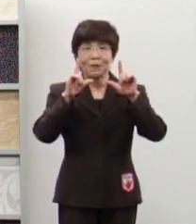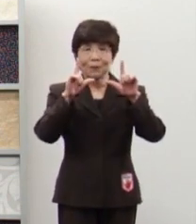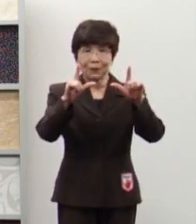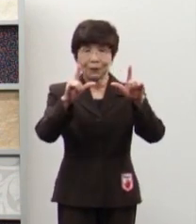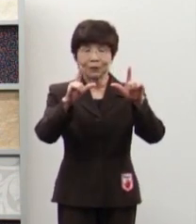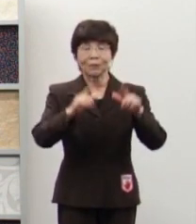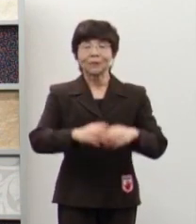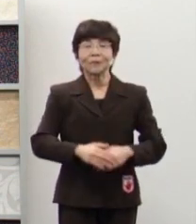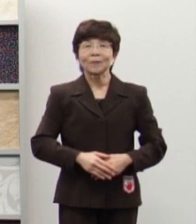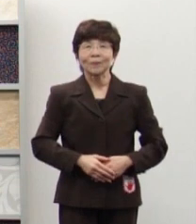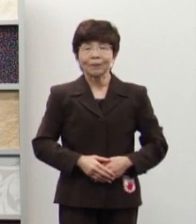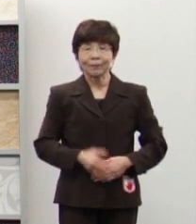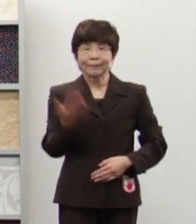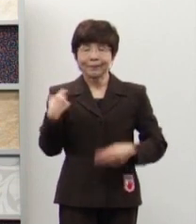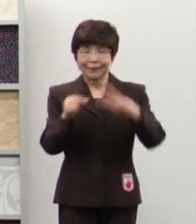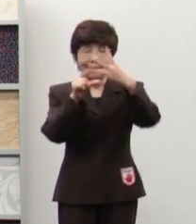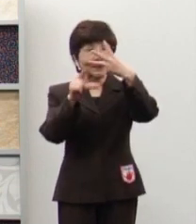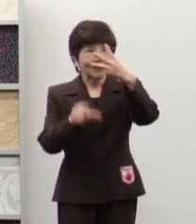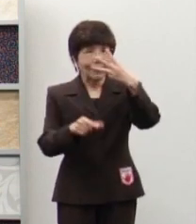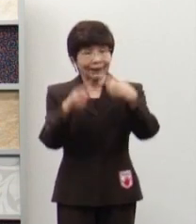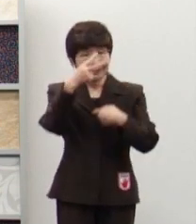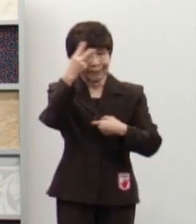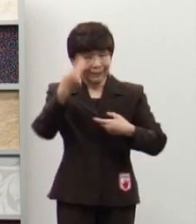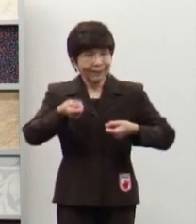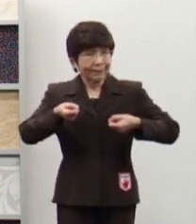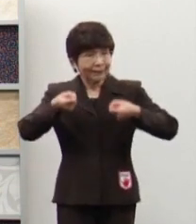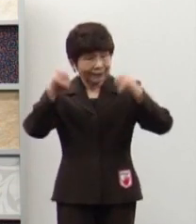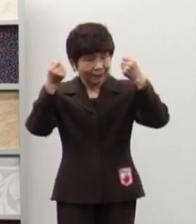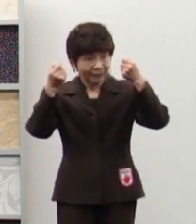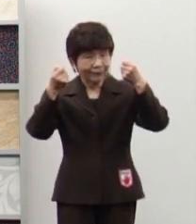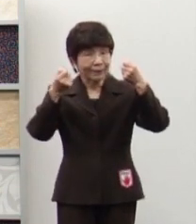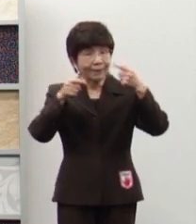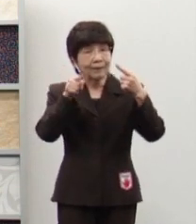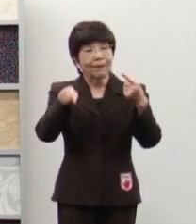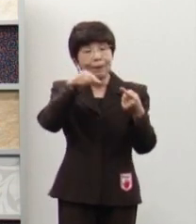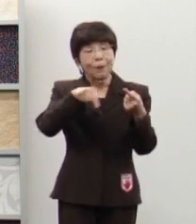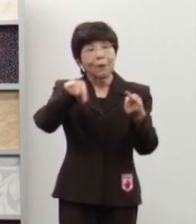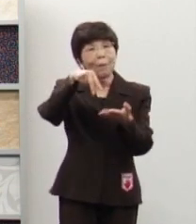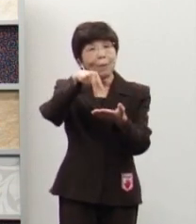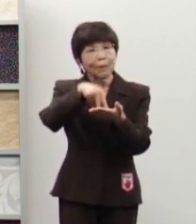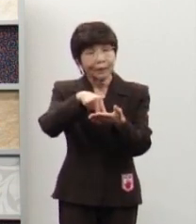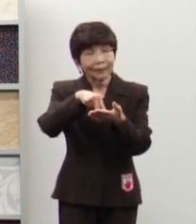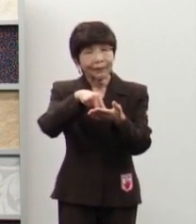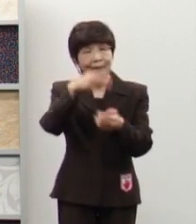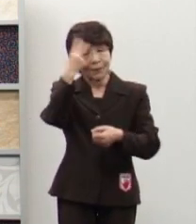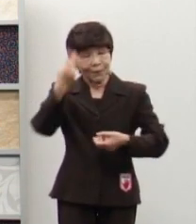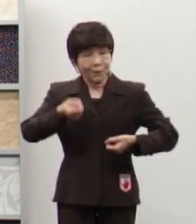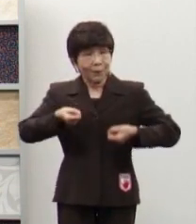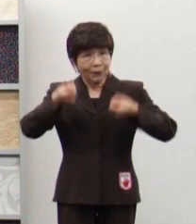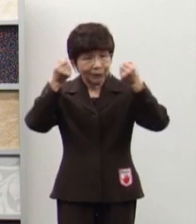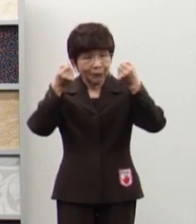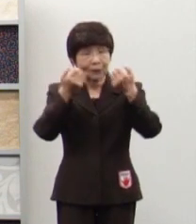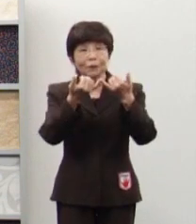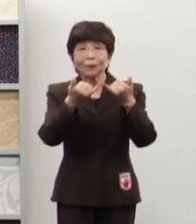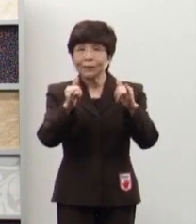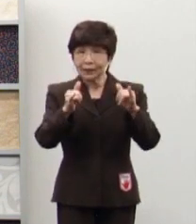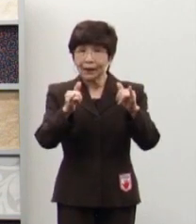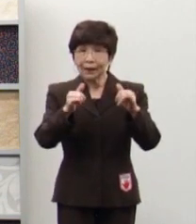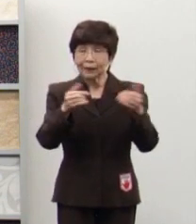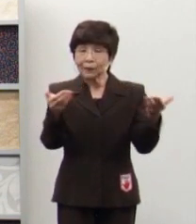本年3月に公立高等学校を卒業した生徒の就職決定率